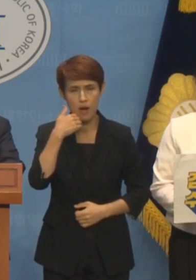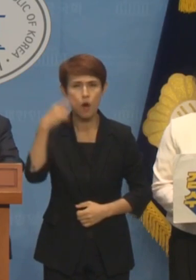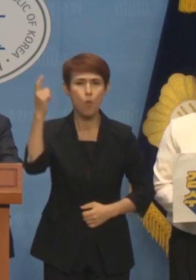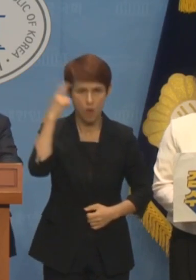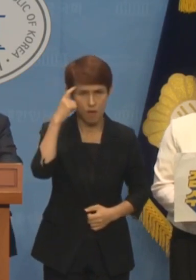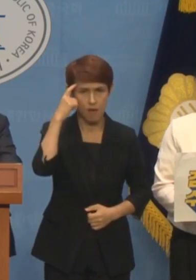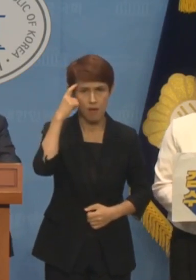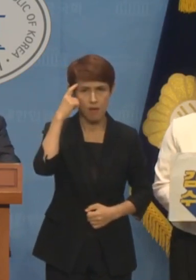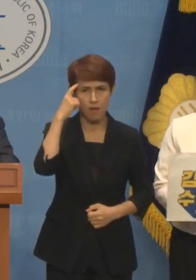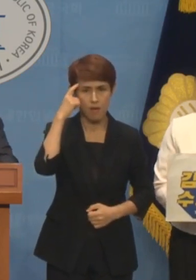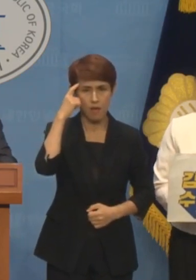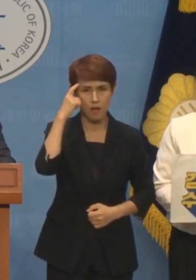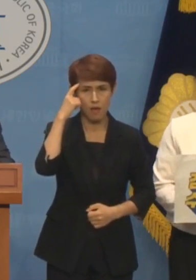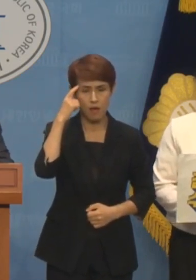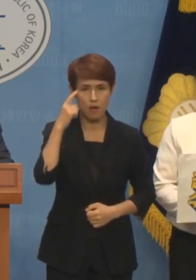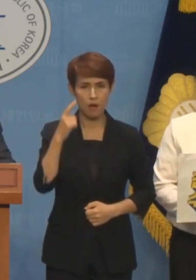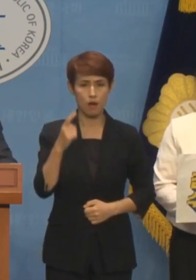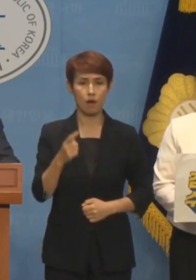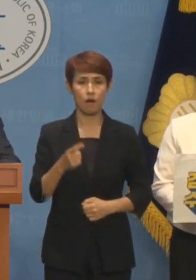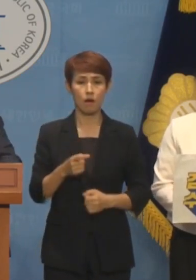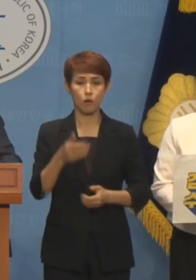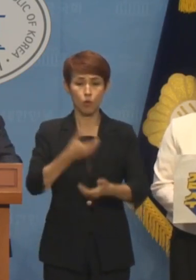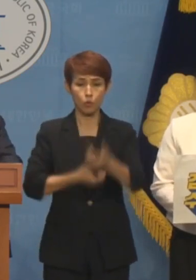왜 종점을